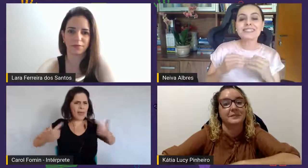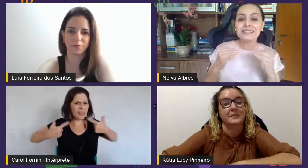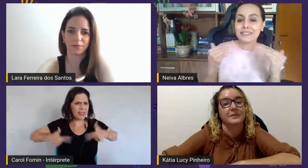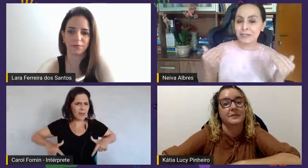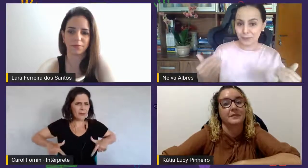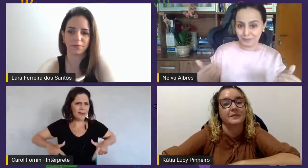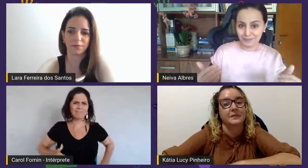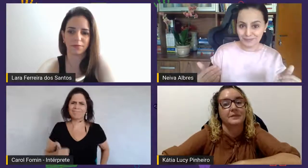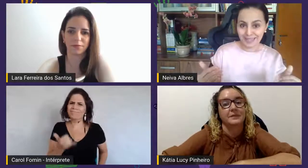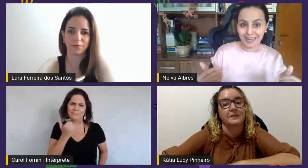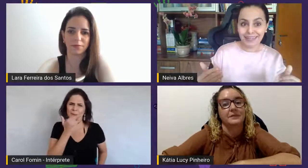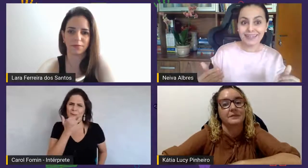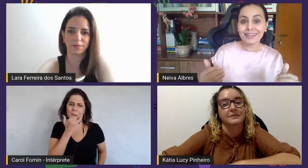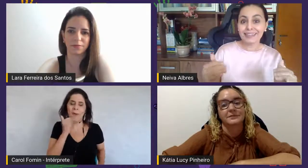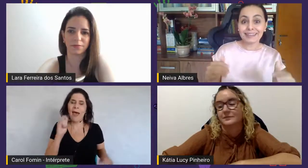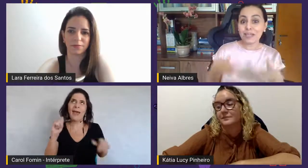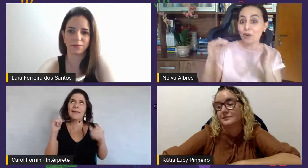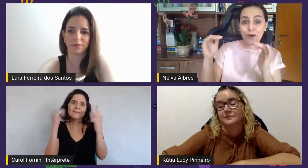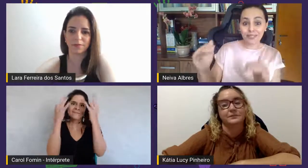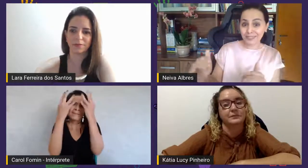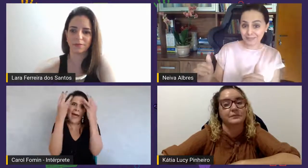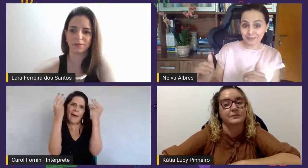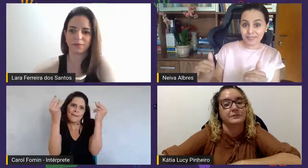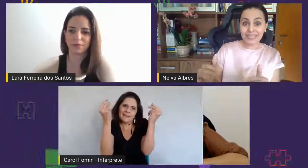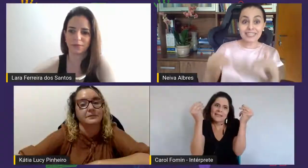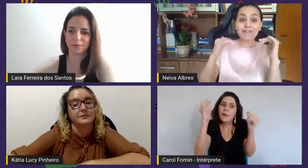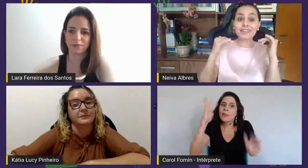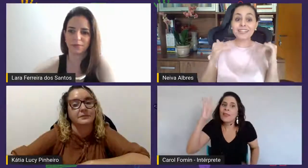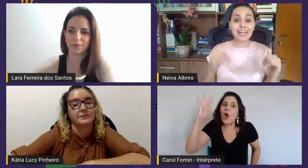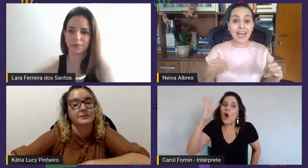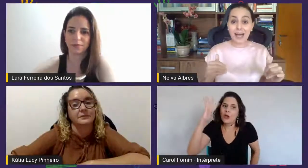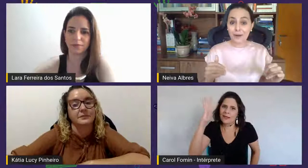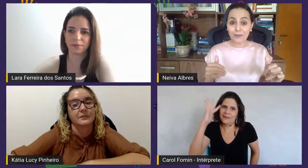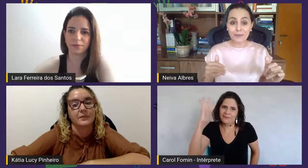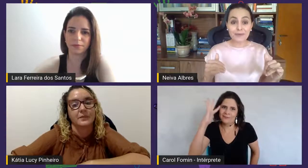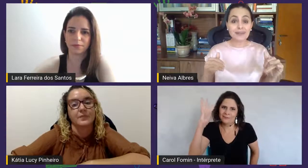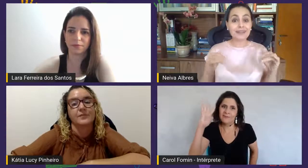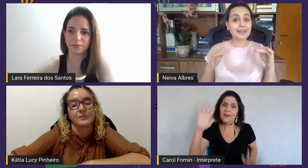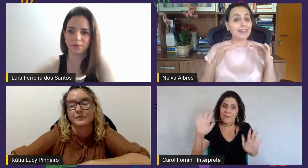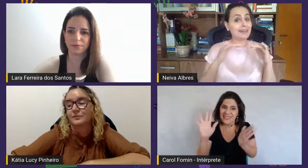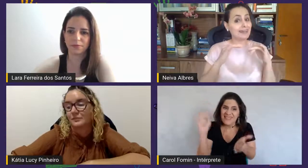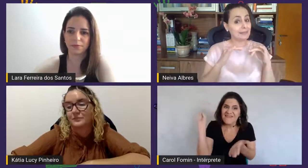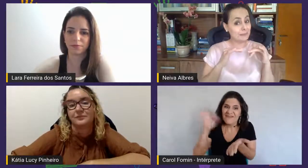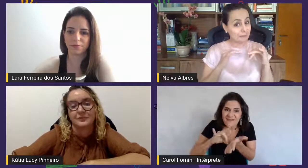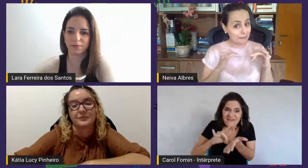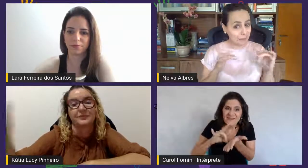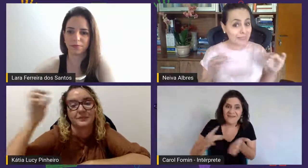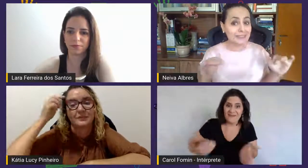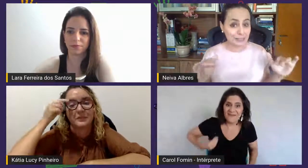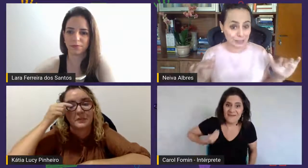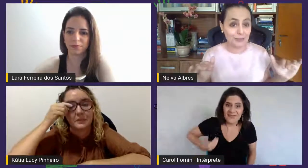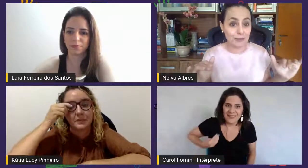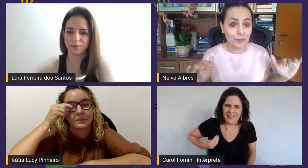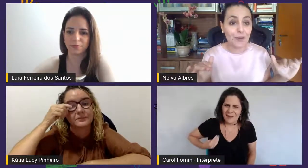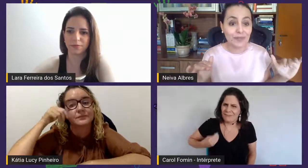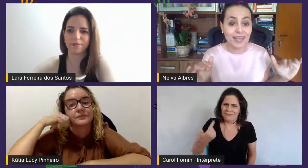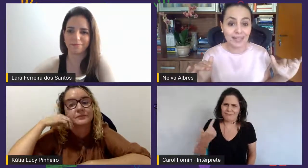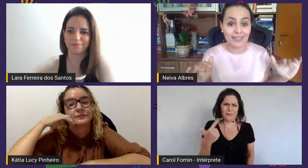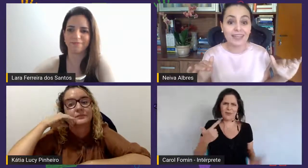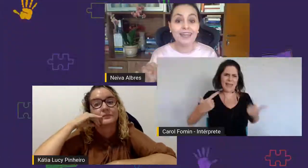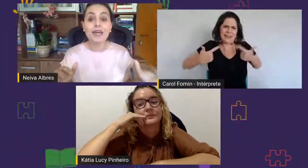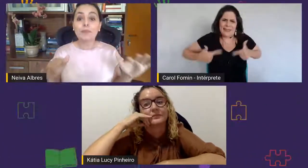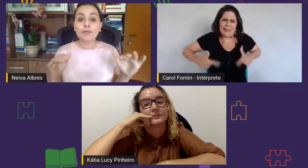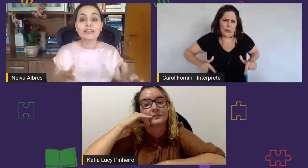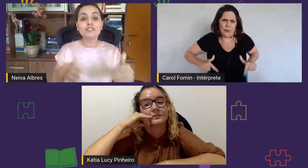uma abstração, tá? Que é teórica e que na vida real não existe, vamos